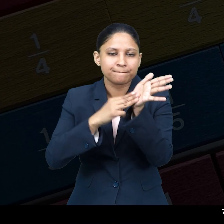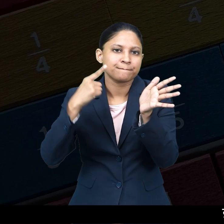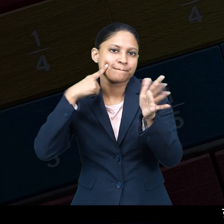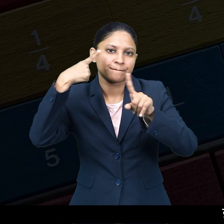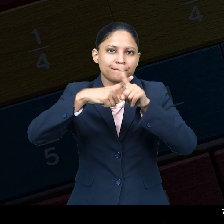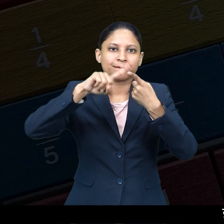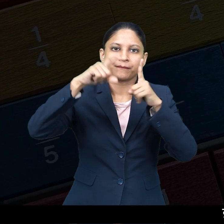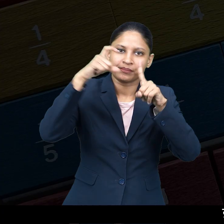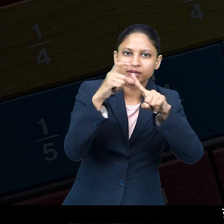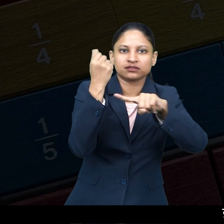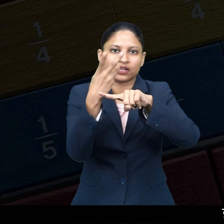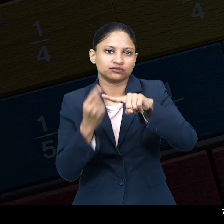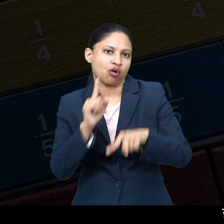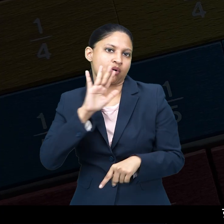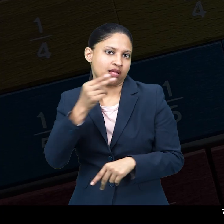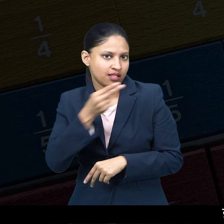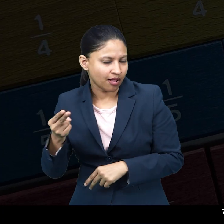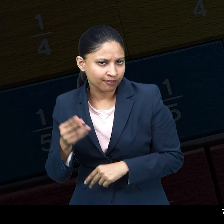इसे मिश्रित अंश कहते हैं।